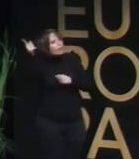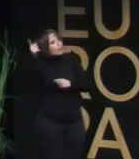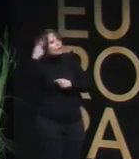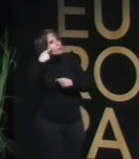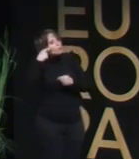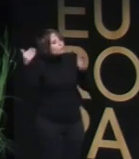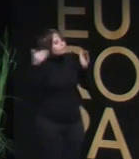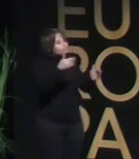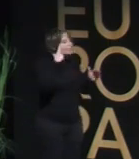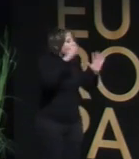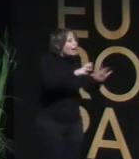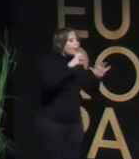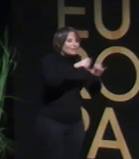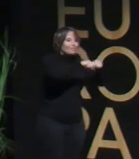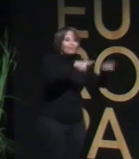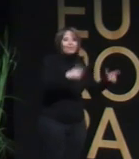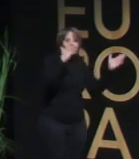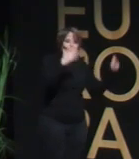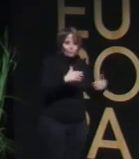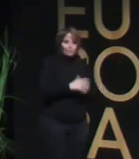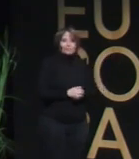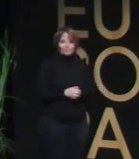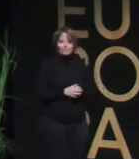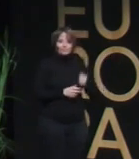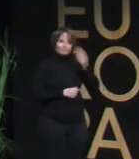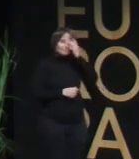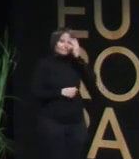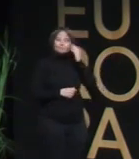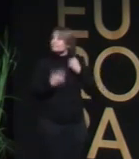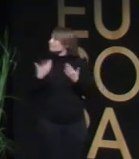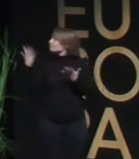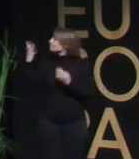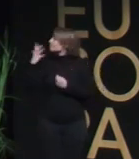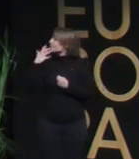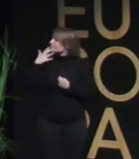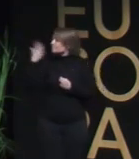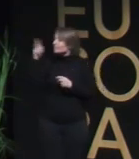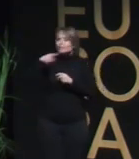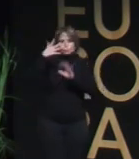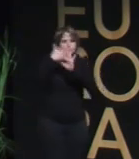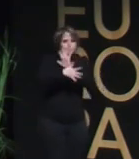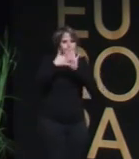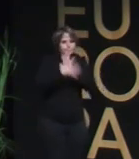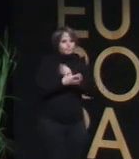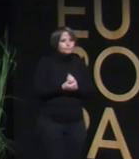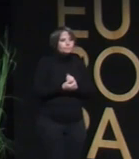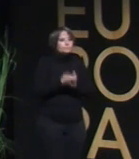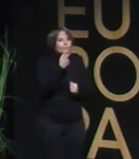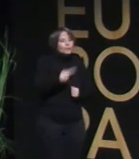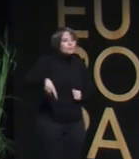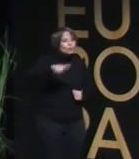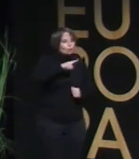preparada para aprender algo en la gela. ¿Vale? Os he puesto algo que luego os voy a hablar. Por lo tanto, para nosotros siempre la